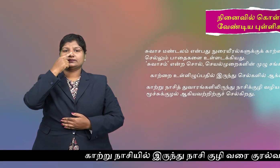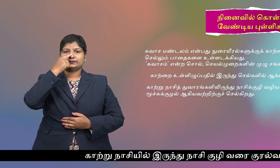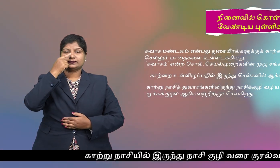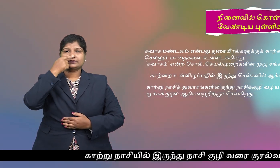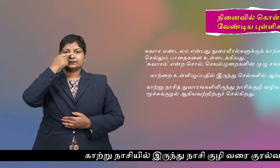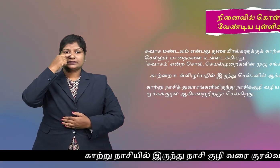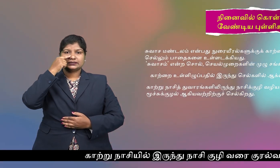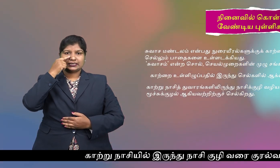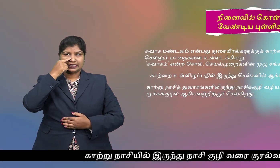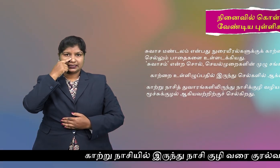தொண்டைப்புரை,